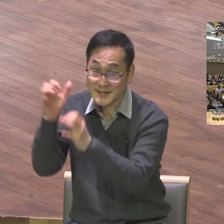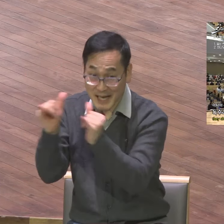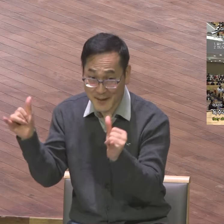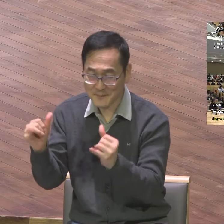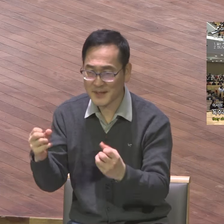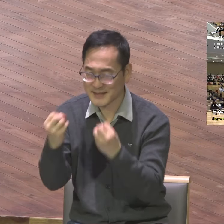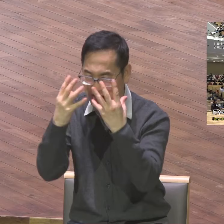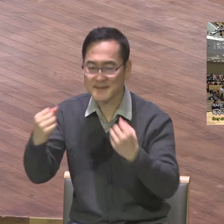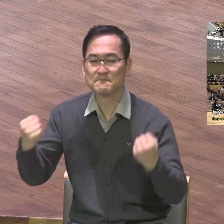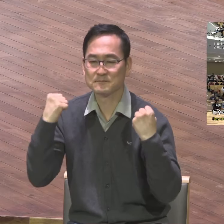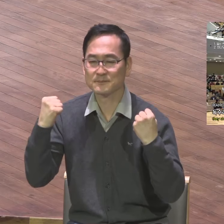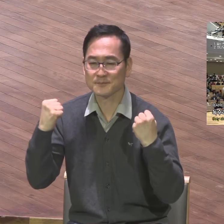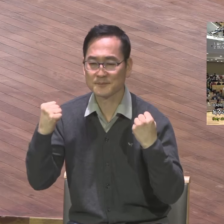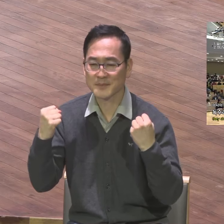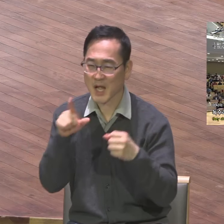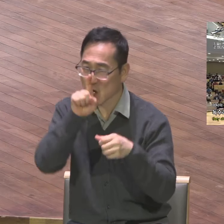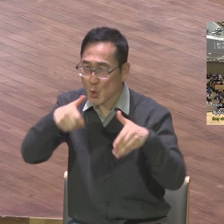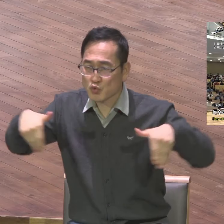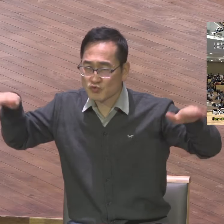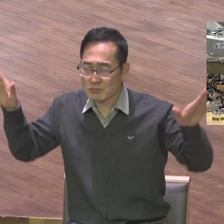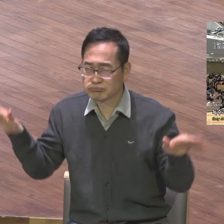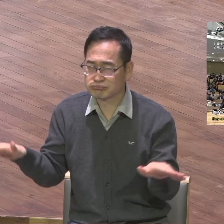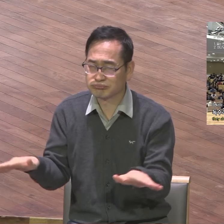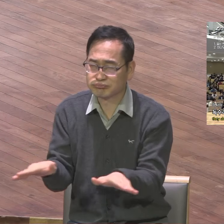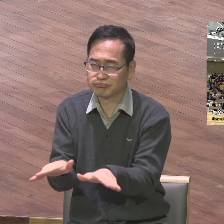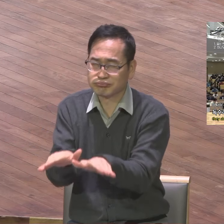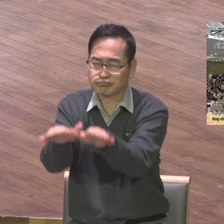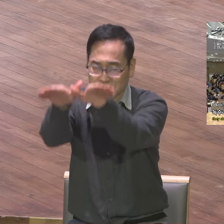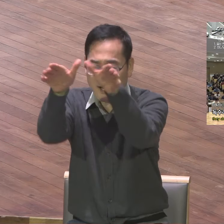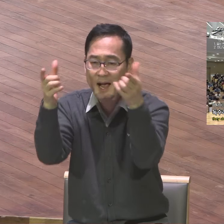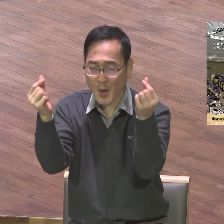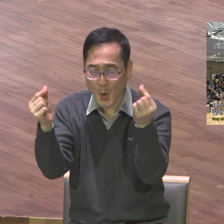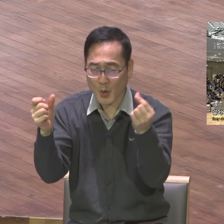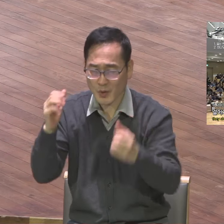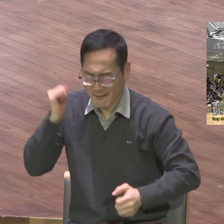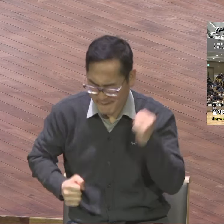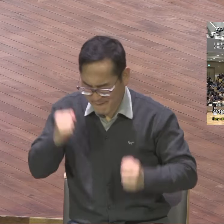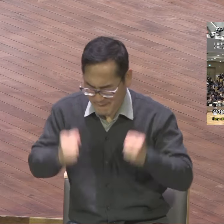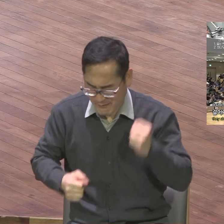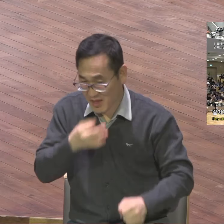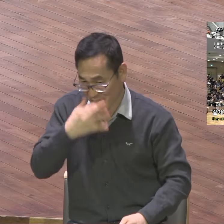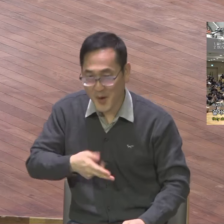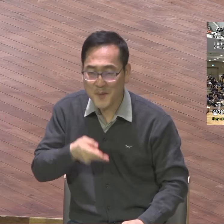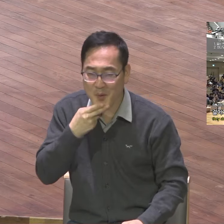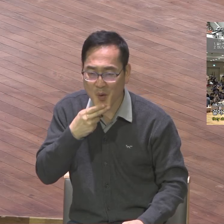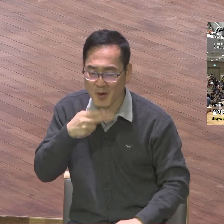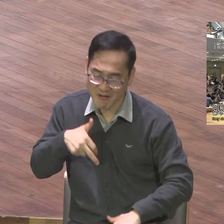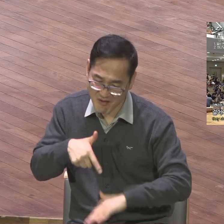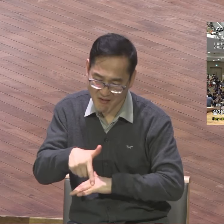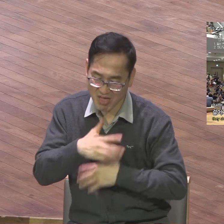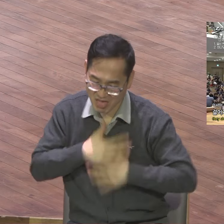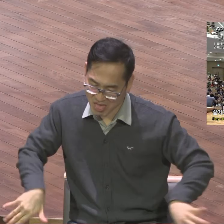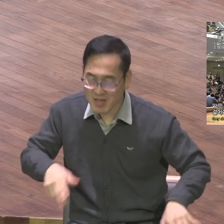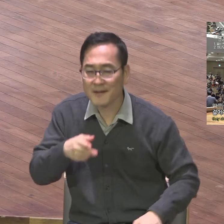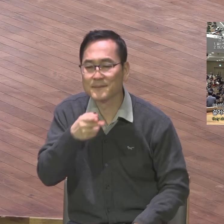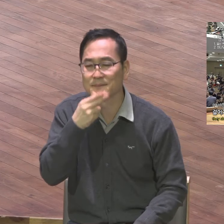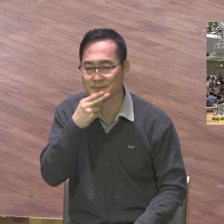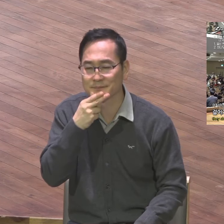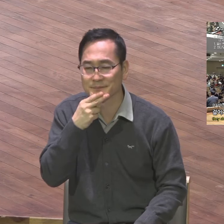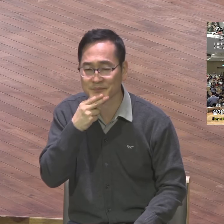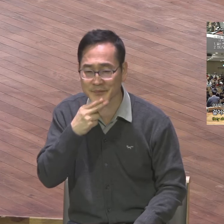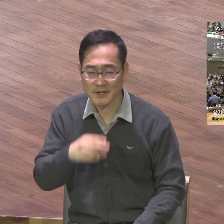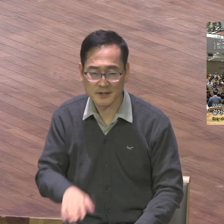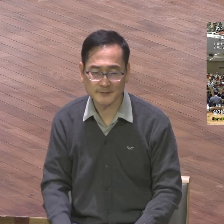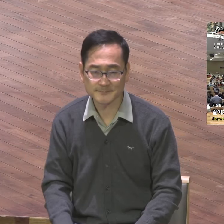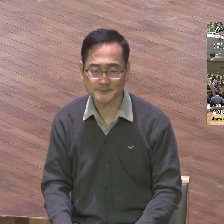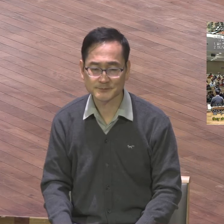얻으리니 독수리가 날개치 오래감 같을 것이요 다른 박자라도 곤비하지 아니하겠고 걸어가도 피곤하지